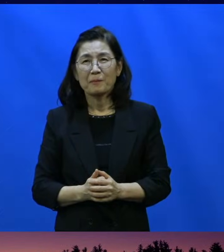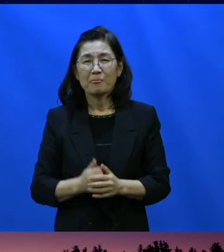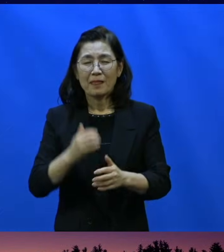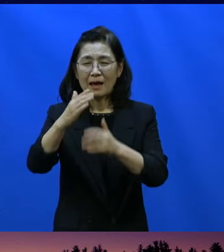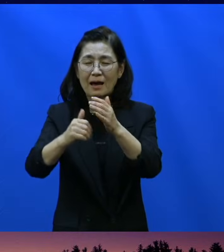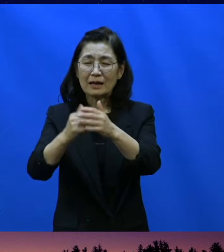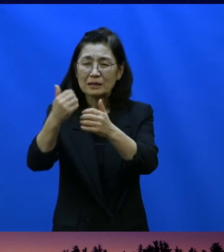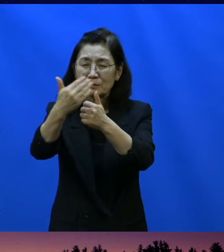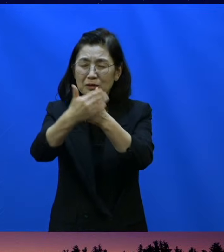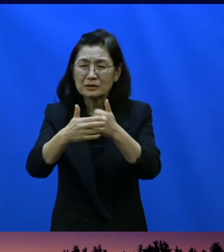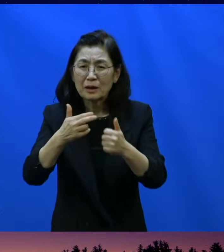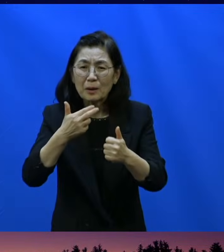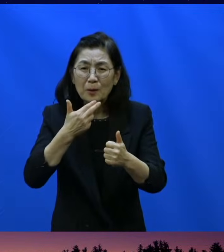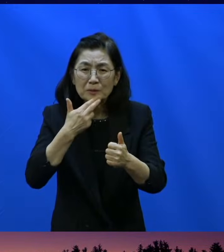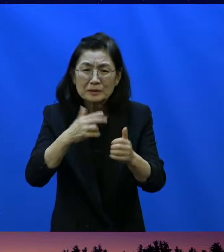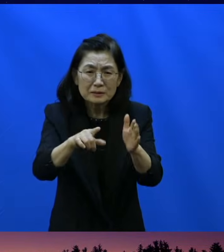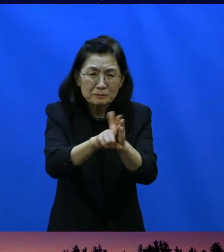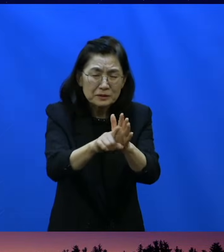모르고 신앙생활을 한다.